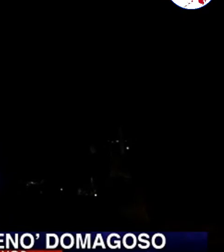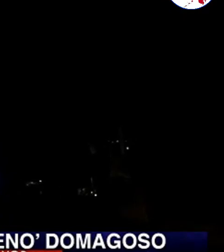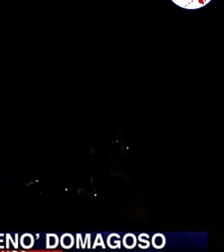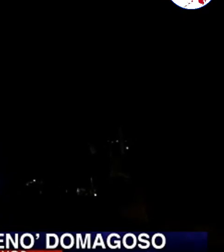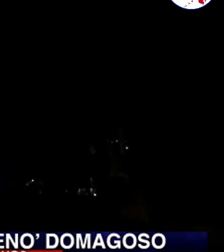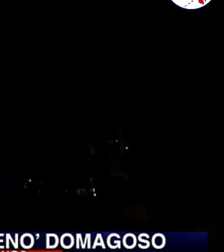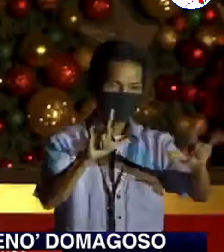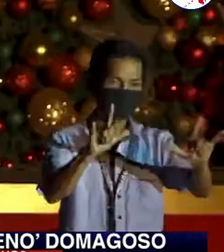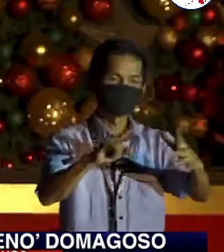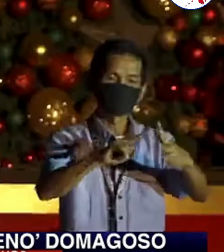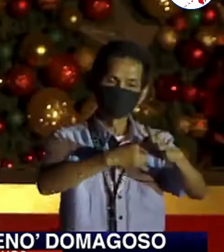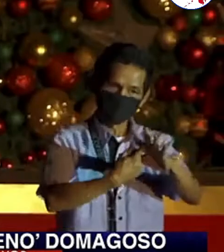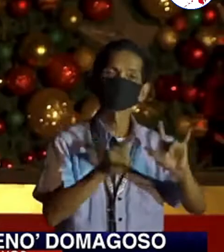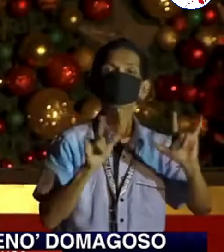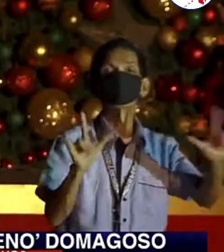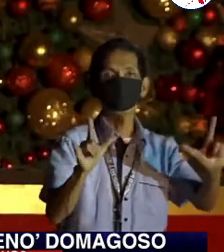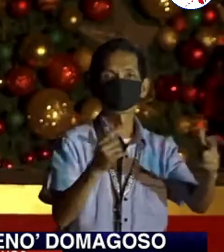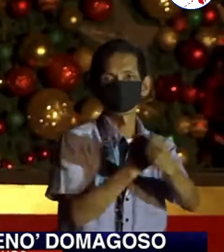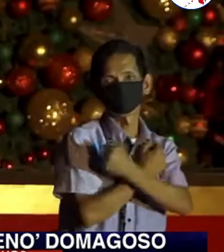Love begets love.